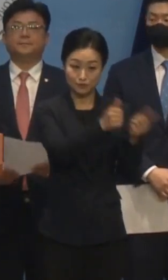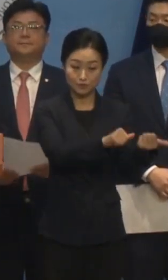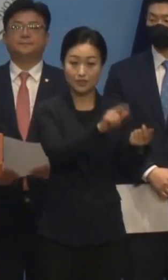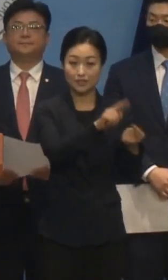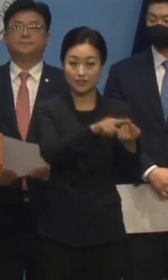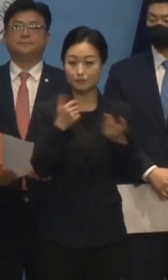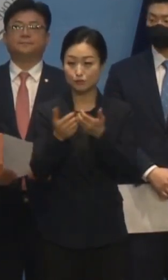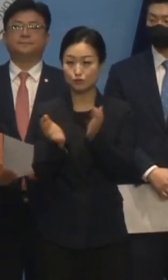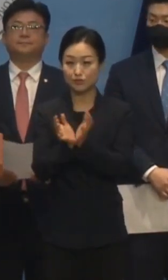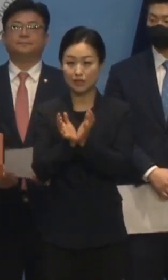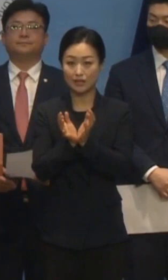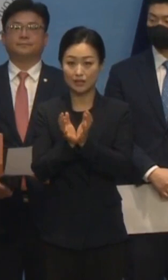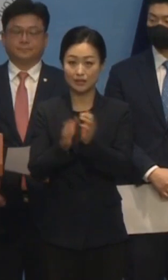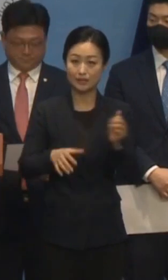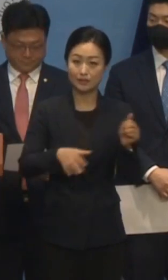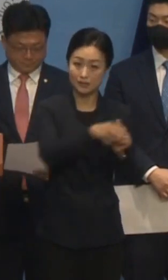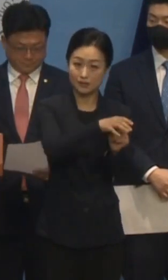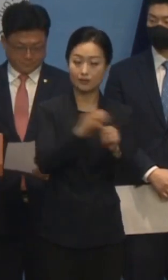발표하도록 하겠습니다.